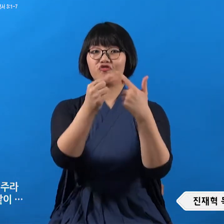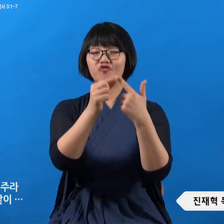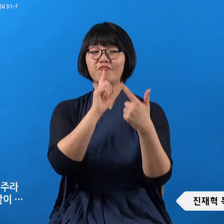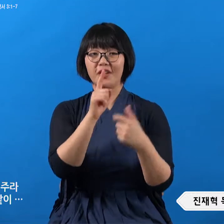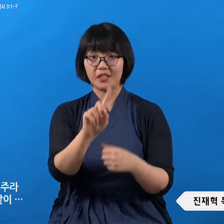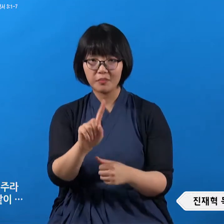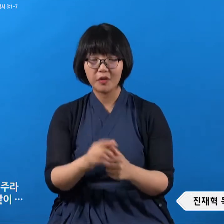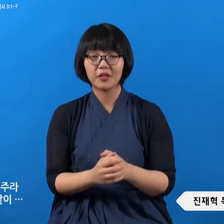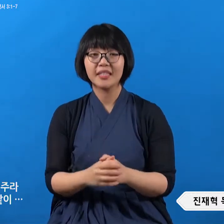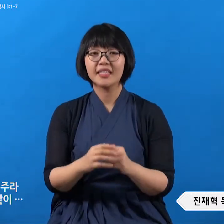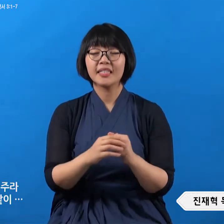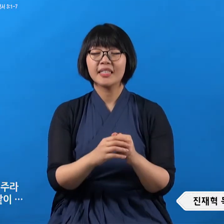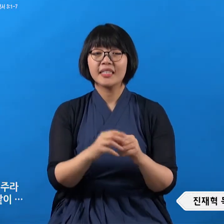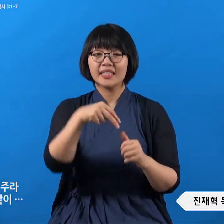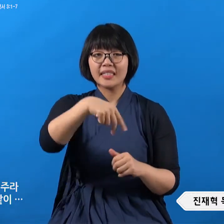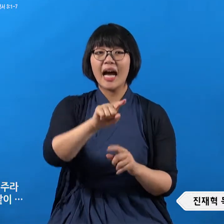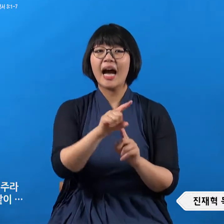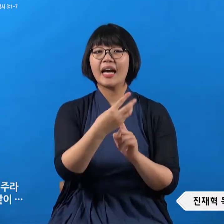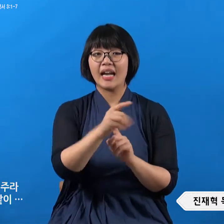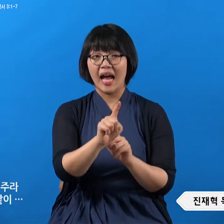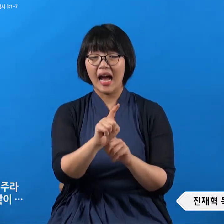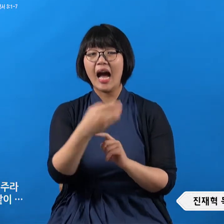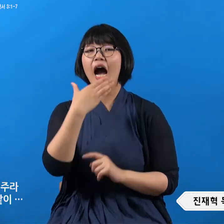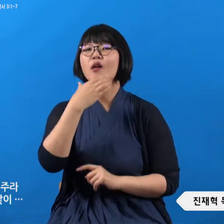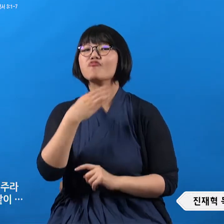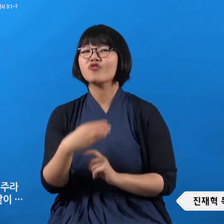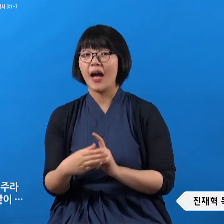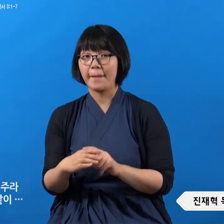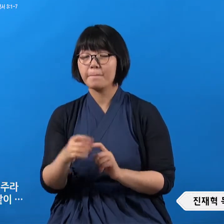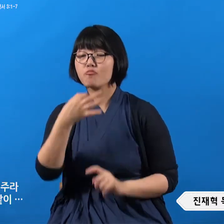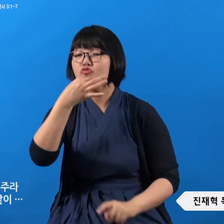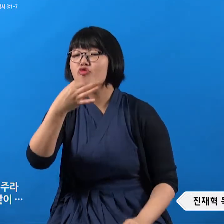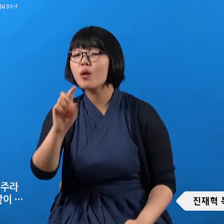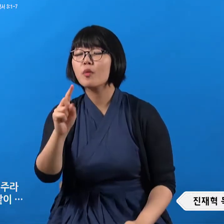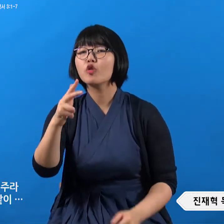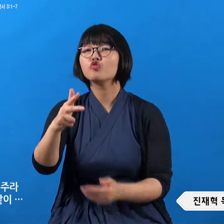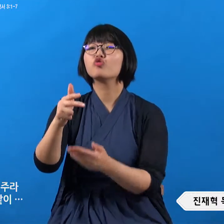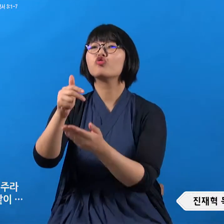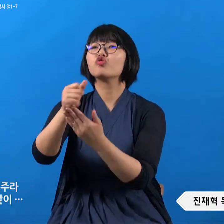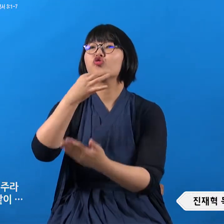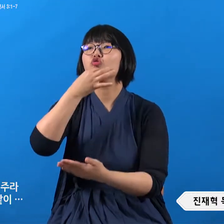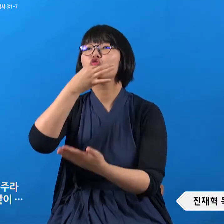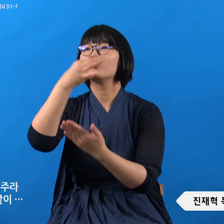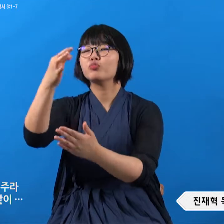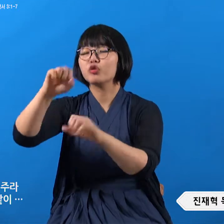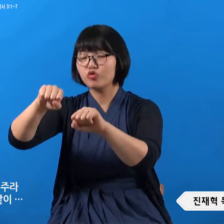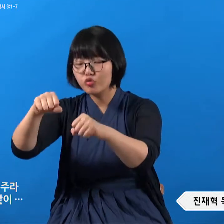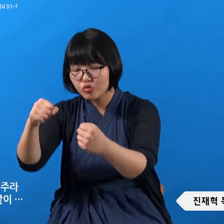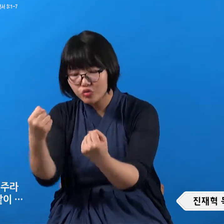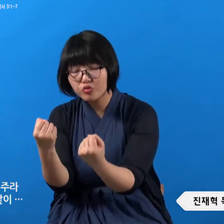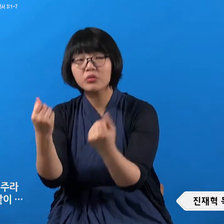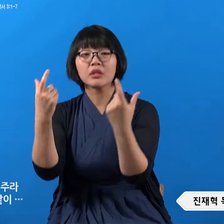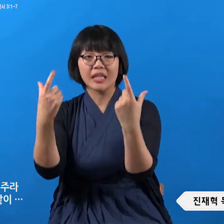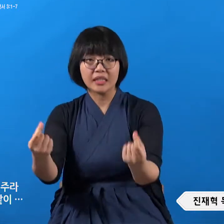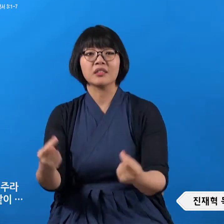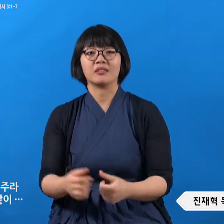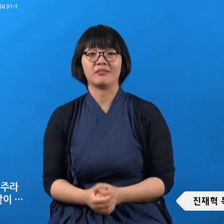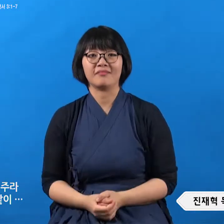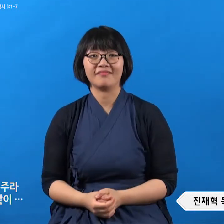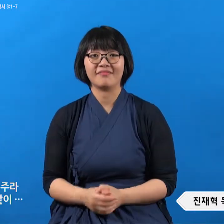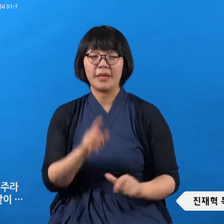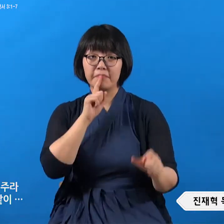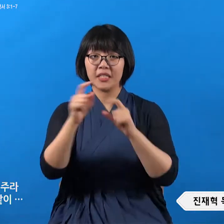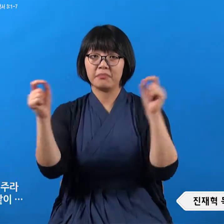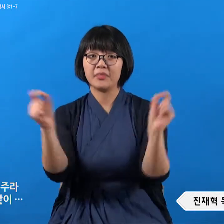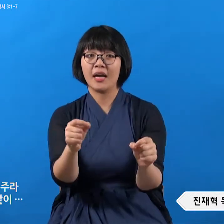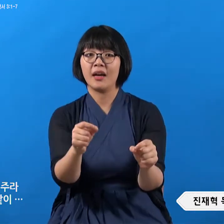6절에도 말씀합니다. 사라가 아브람을 주라 칭하여 순종한 것 같이. 짧은 말씀